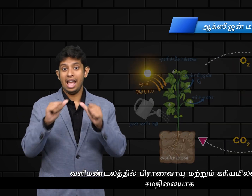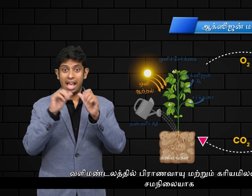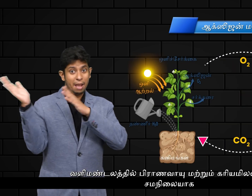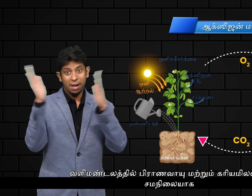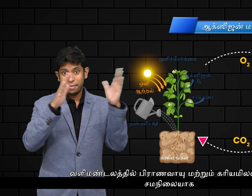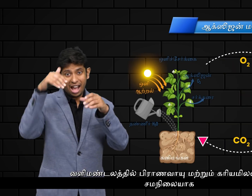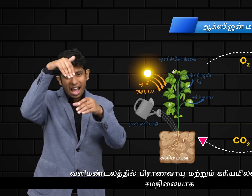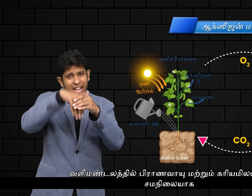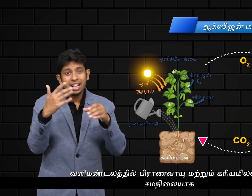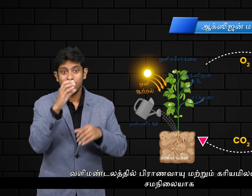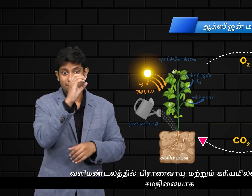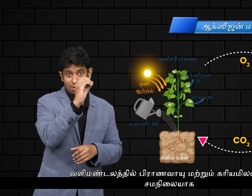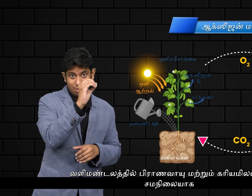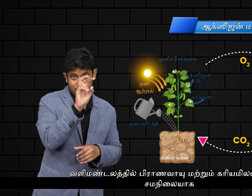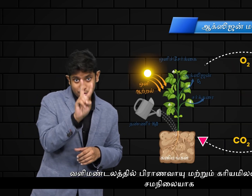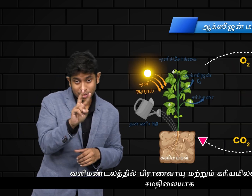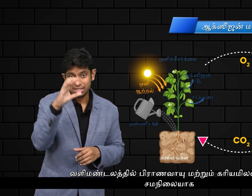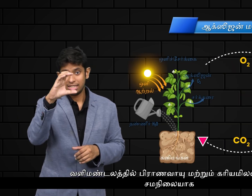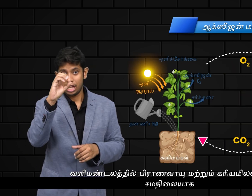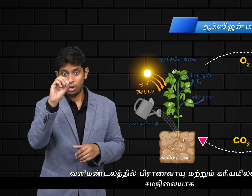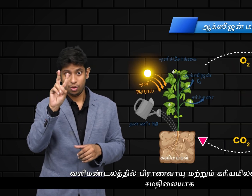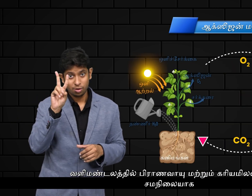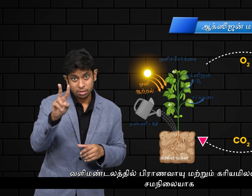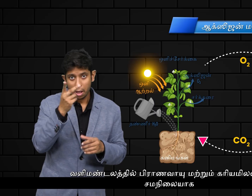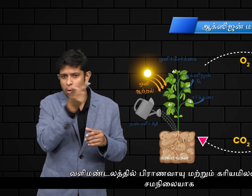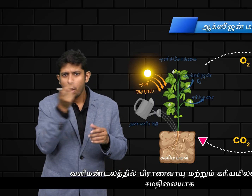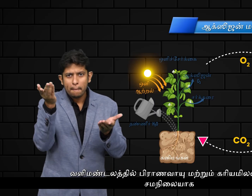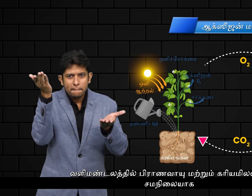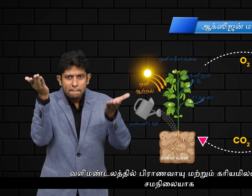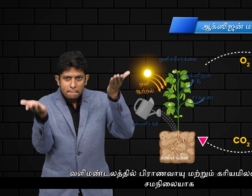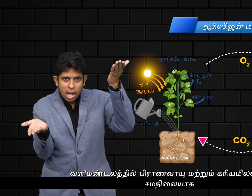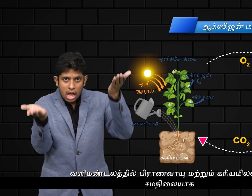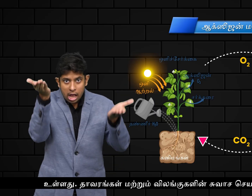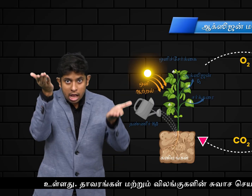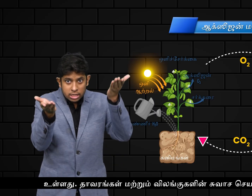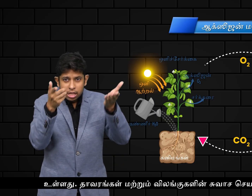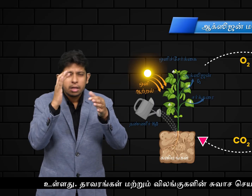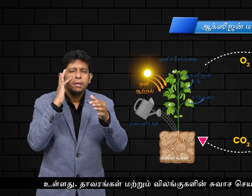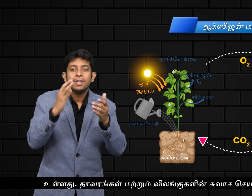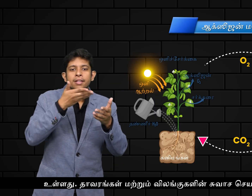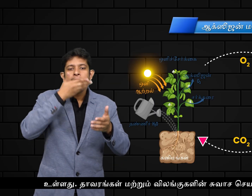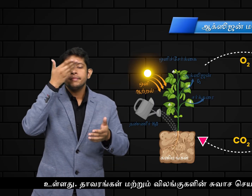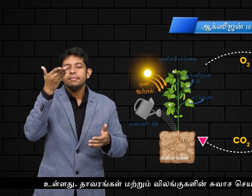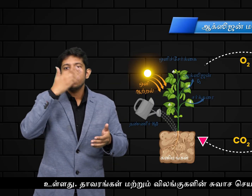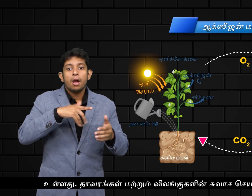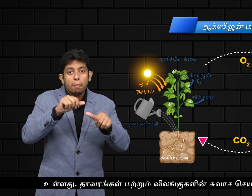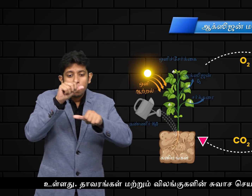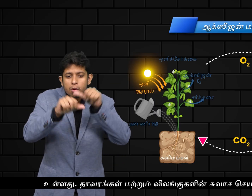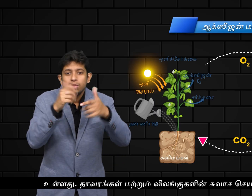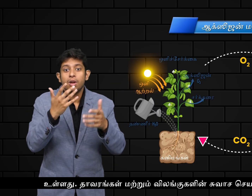வளிமண்டலத்தில் பிராணவாயு மற்றும் கரியமில வாயு சமநிலையாக உள்ளது. தாவரங்கள் மற்றும் விலங்குகளின் சுவாச